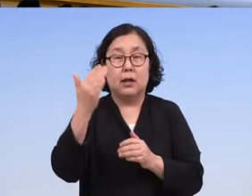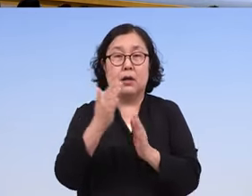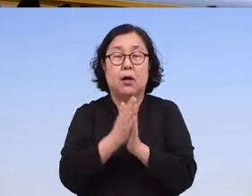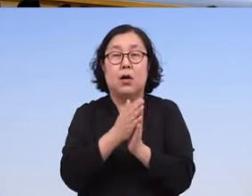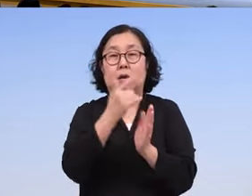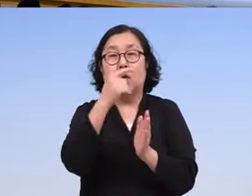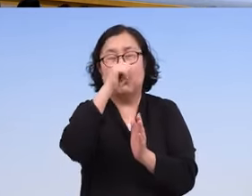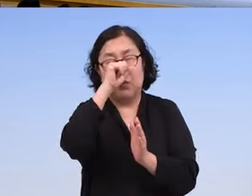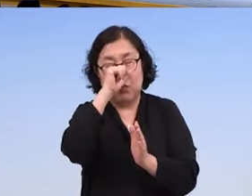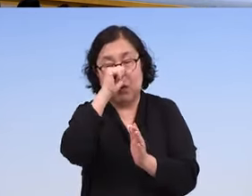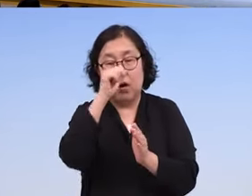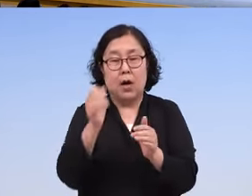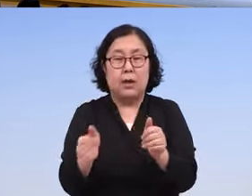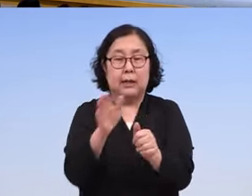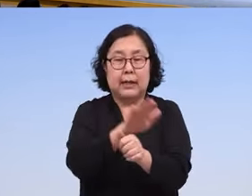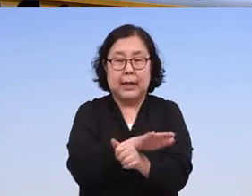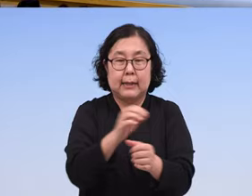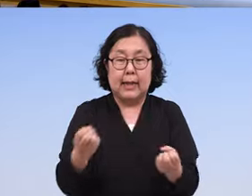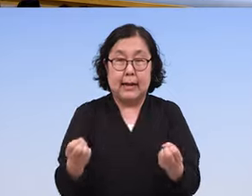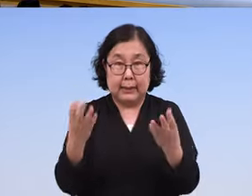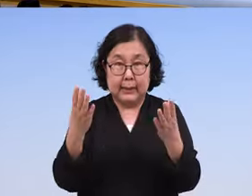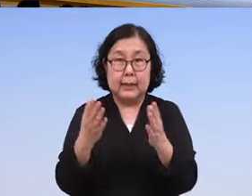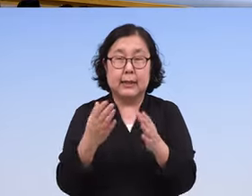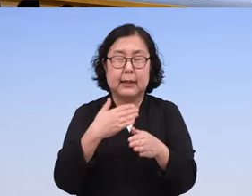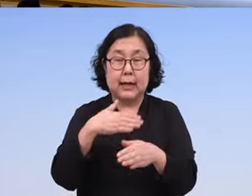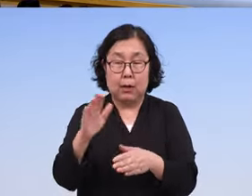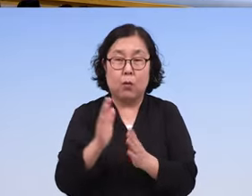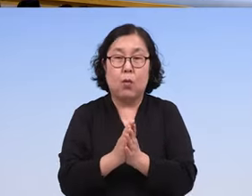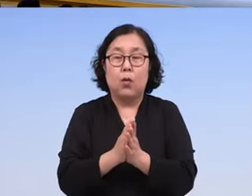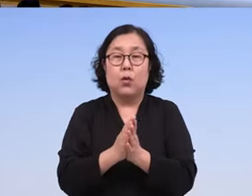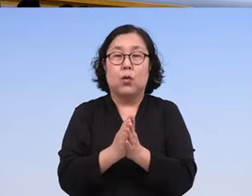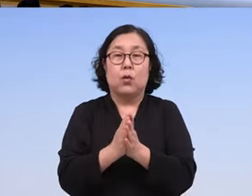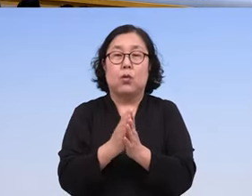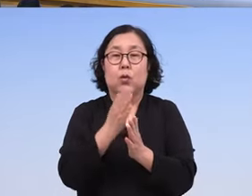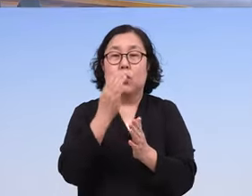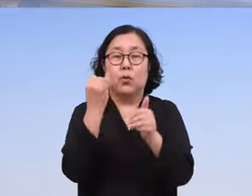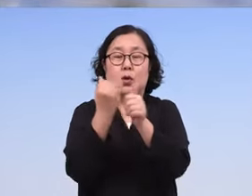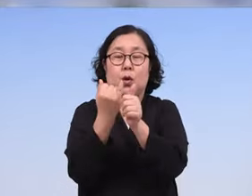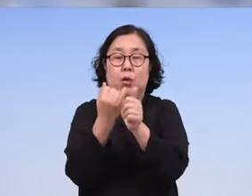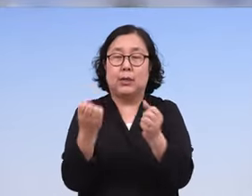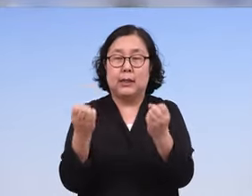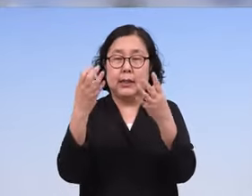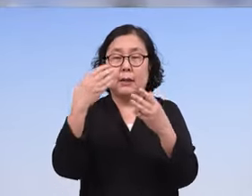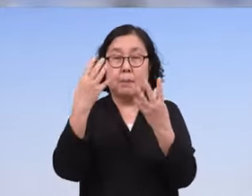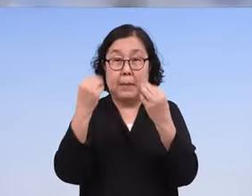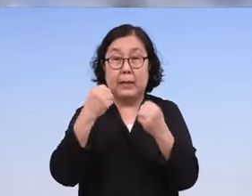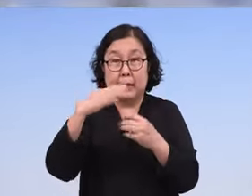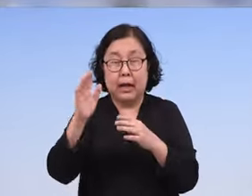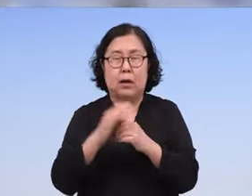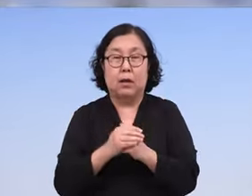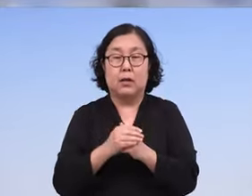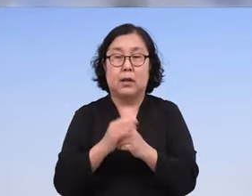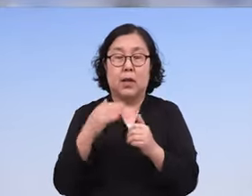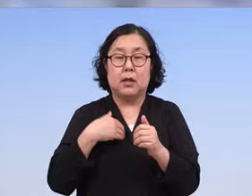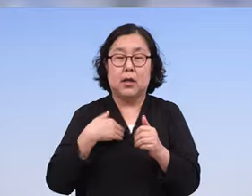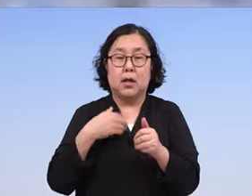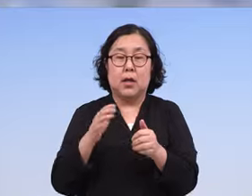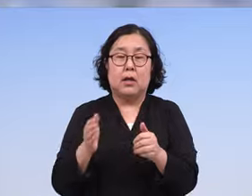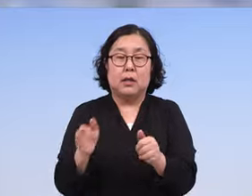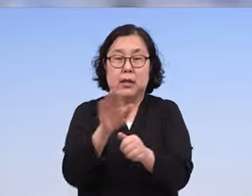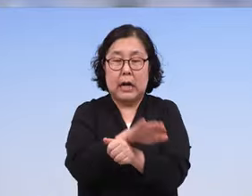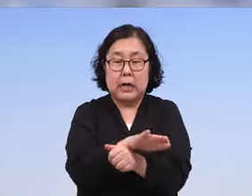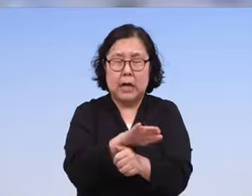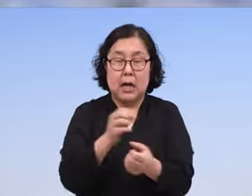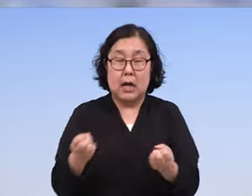게요, 장례식을 많이 간다는 거하고 결혼 주례를 많이 한다는 거예요. 그 장례식에 갈 때마다 어떨 때